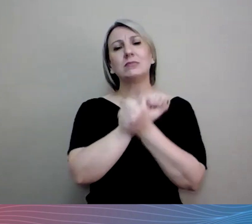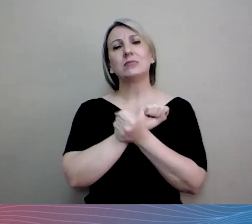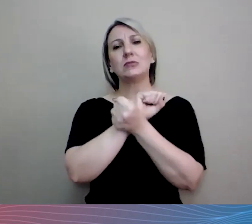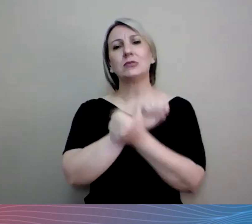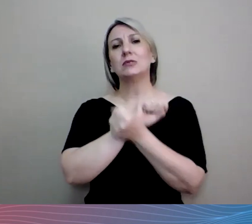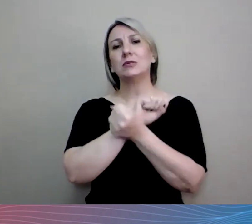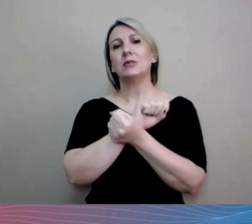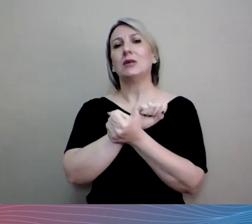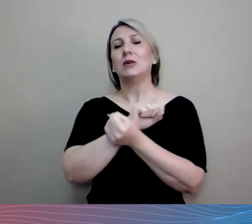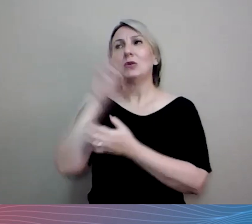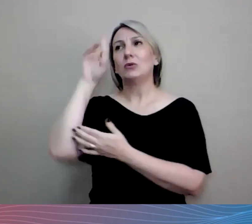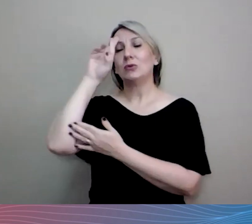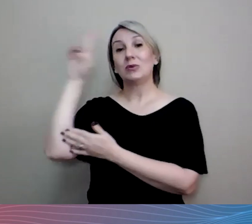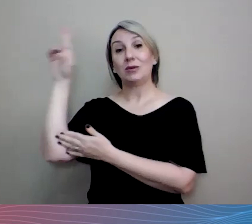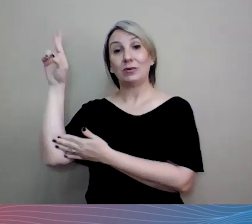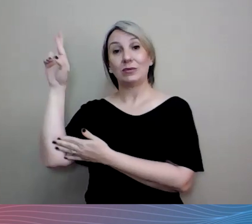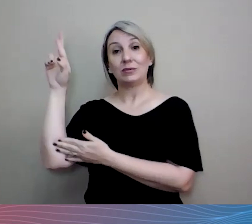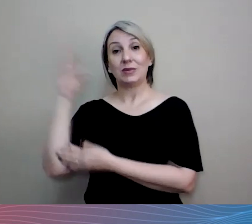pelo seu andar.